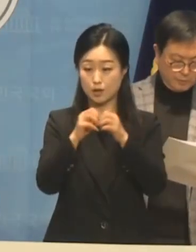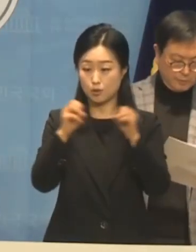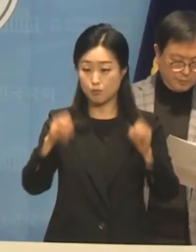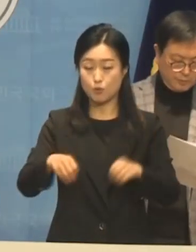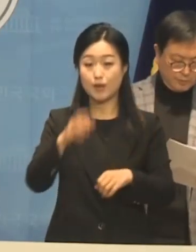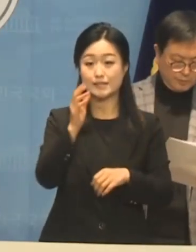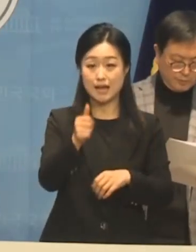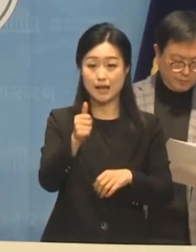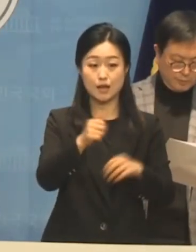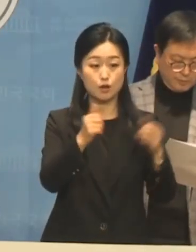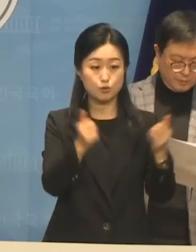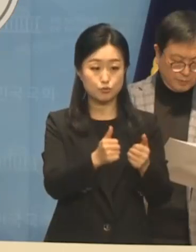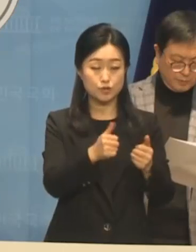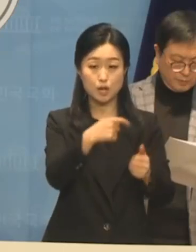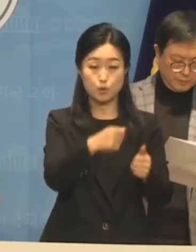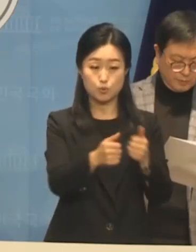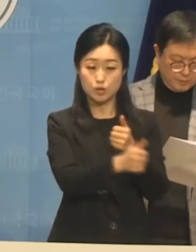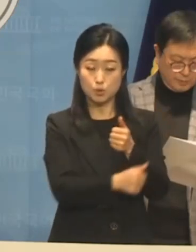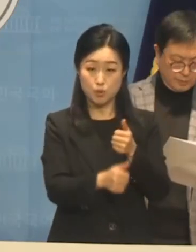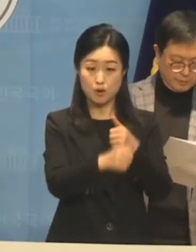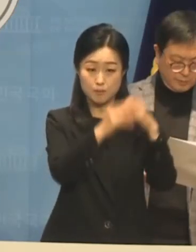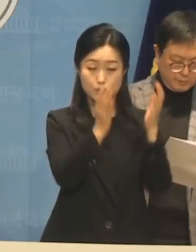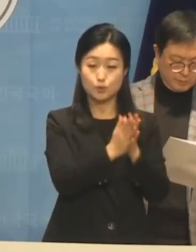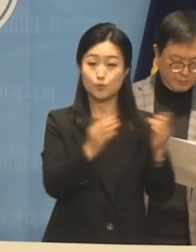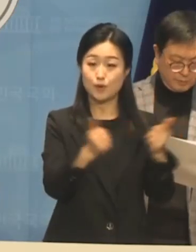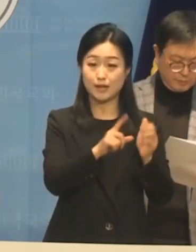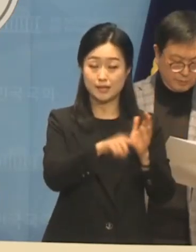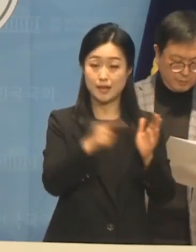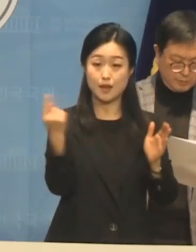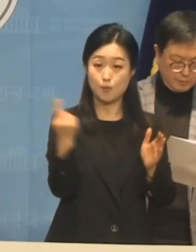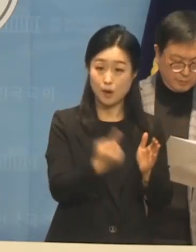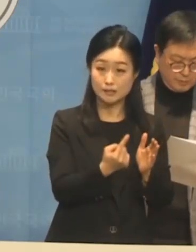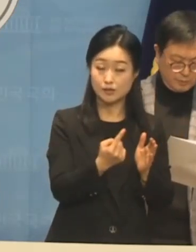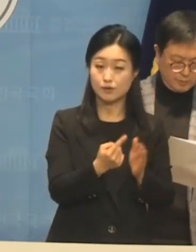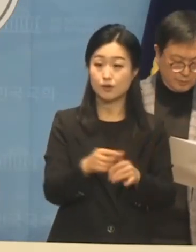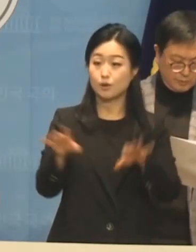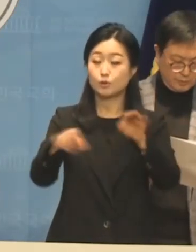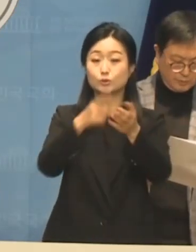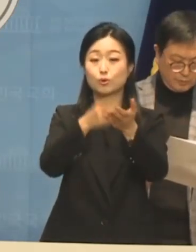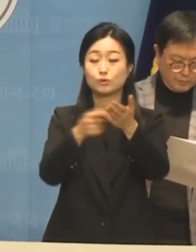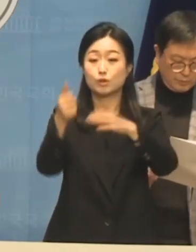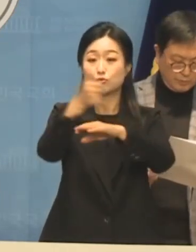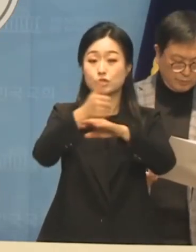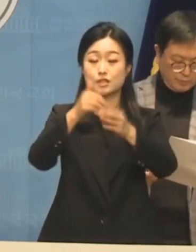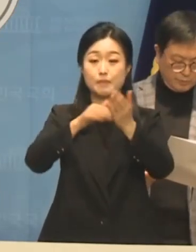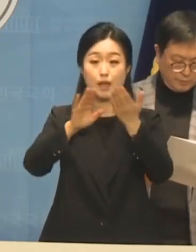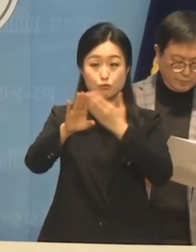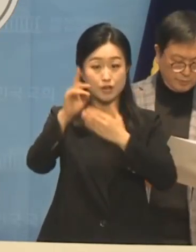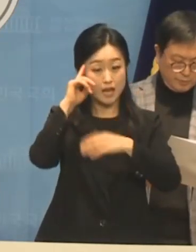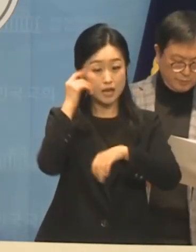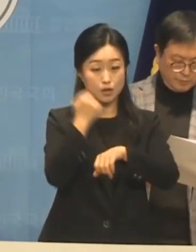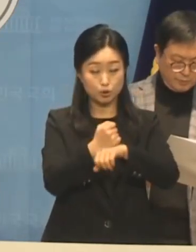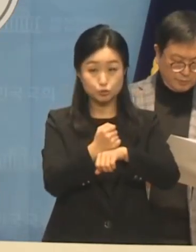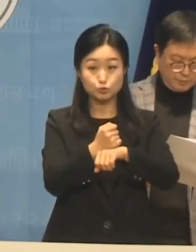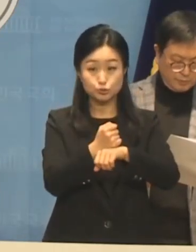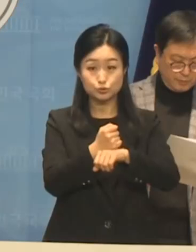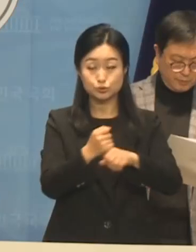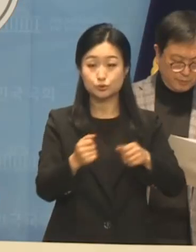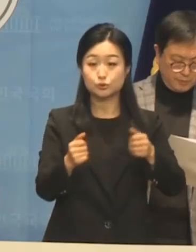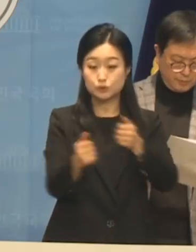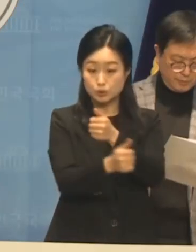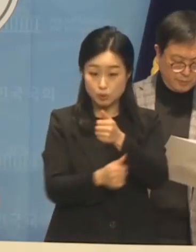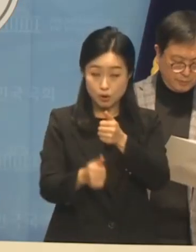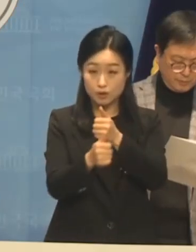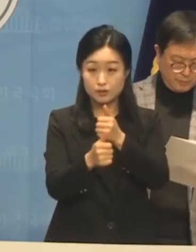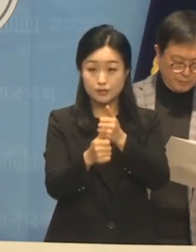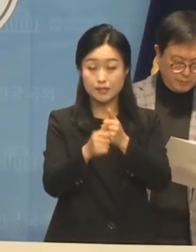민주동문회장이 국회 교육위원회 전체 회의에서 문 총장 취임 후 연구윤리위의 검증 진행 일정을